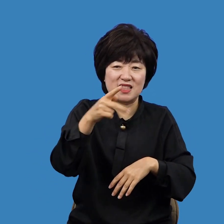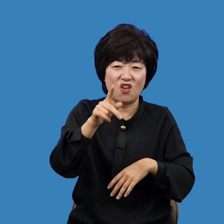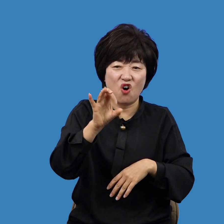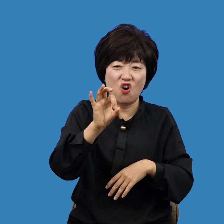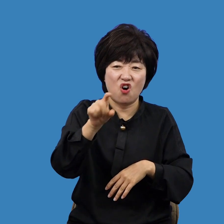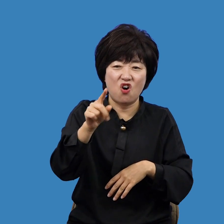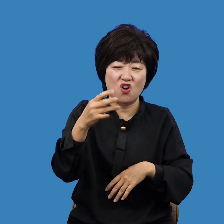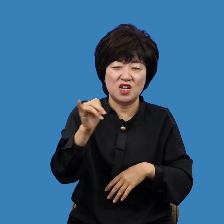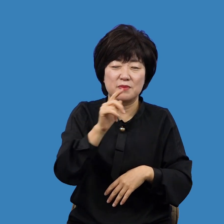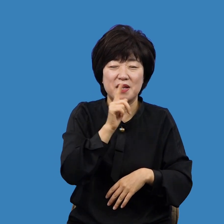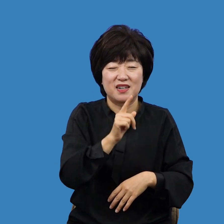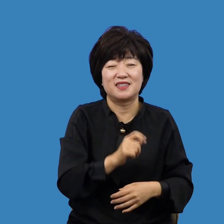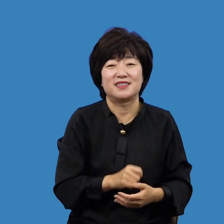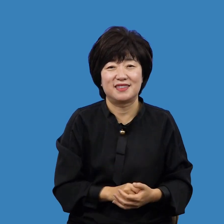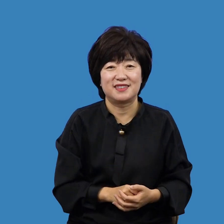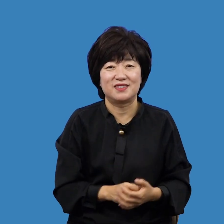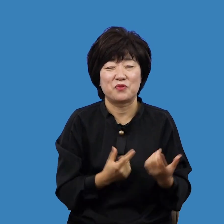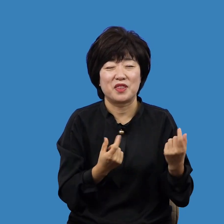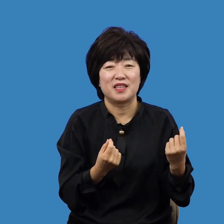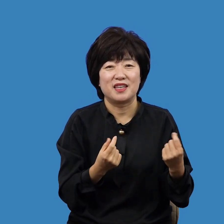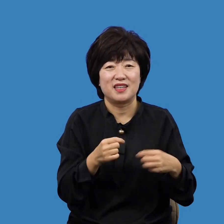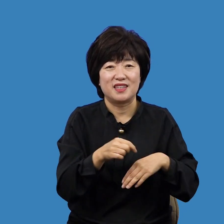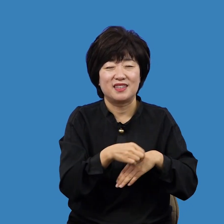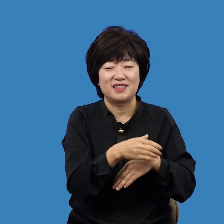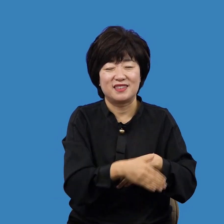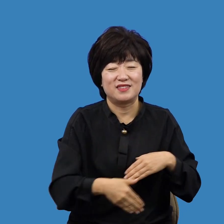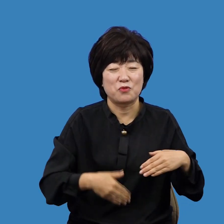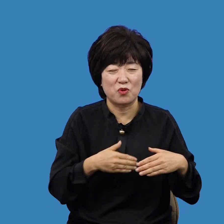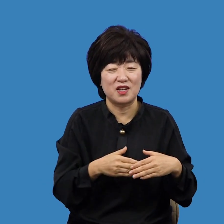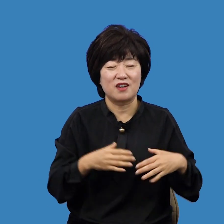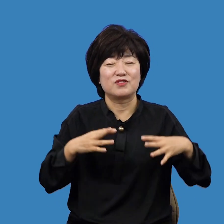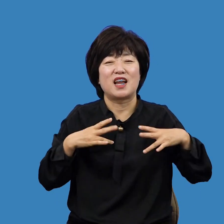내가 말이야 그래도 고깃덩어리인데 뭐 이러고 웃기지도 않죠.